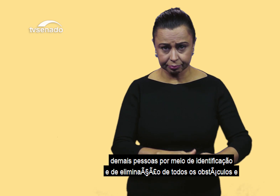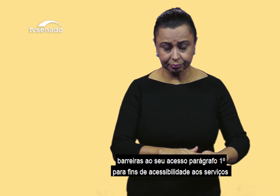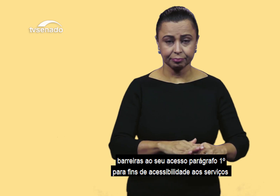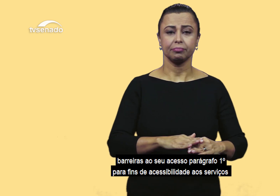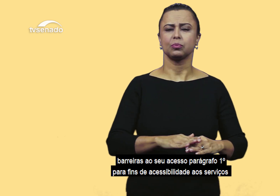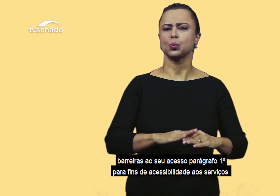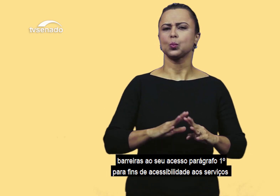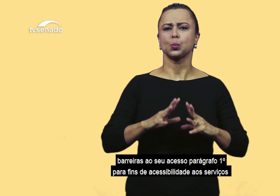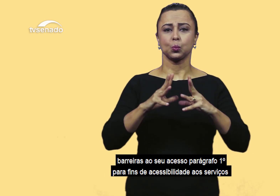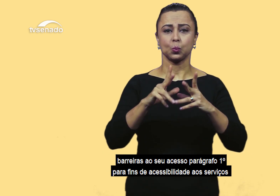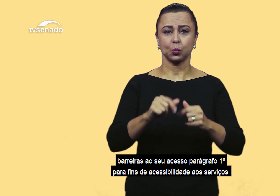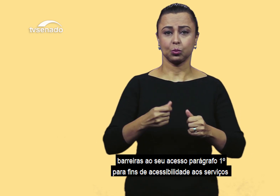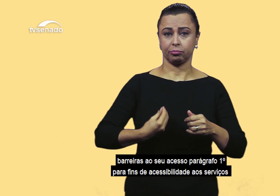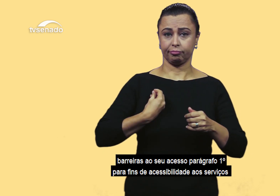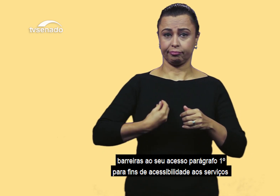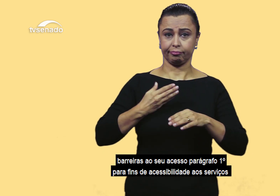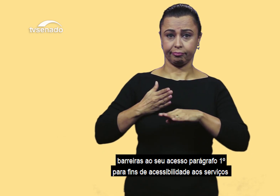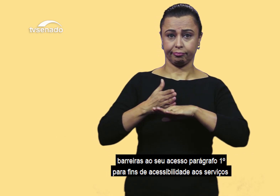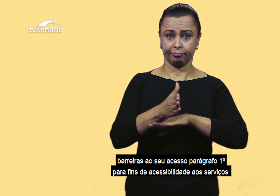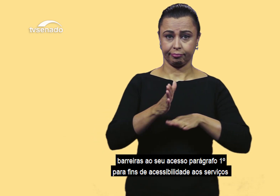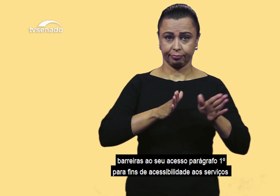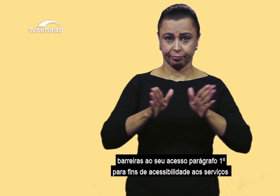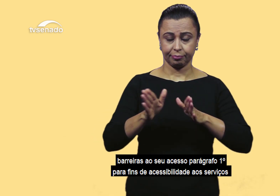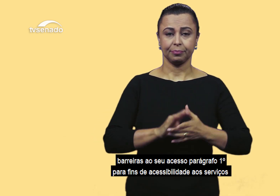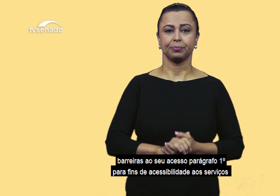obstáculos e barreiras ao seu acesso